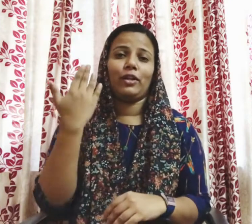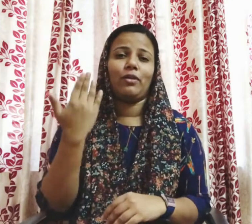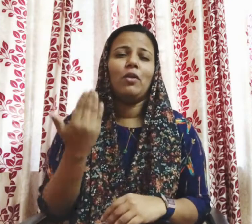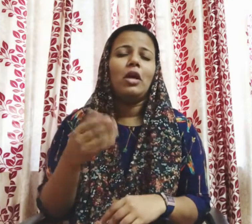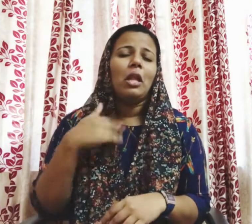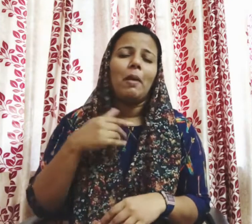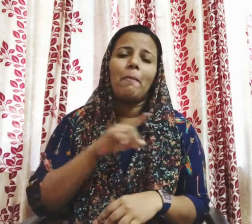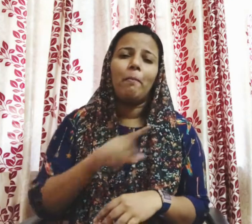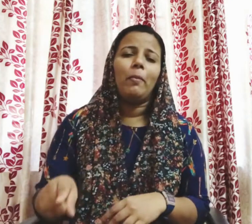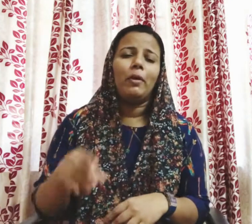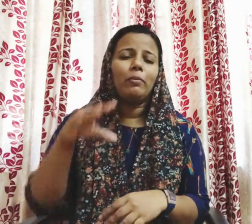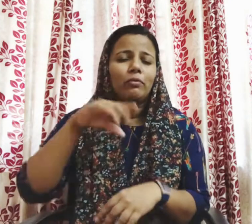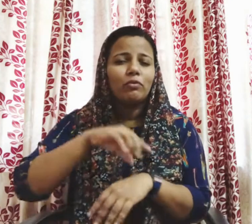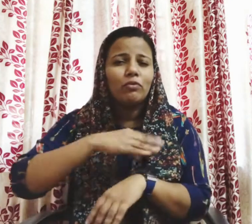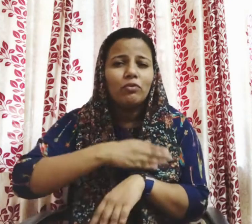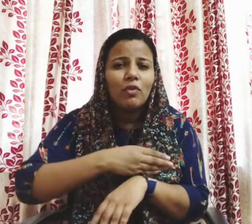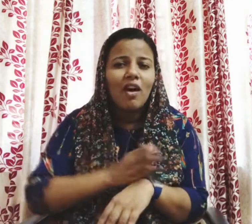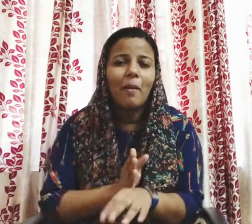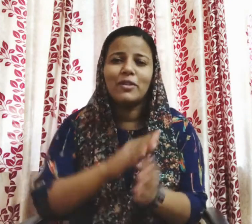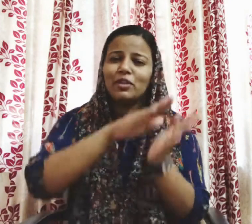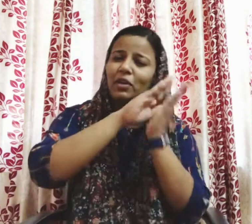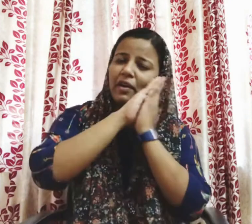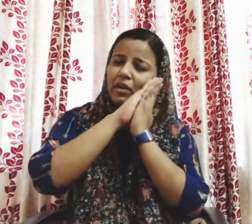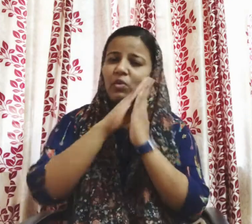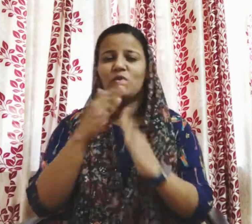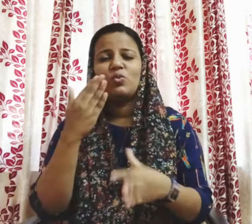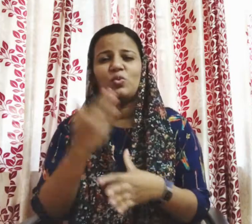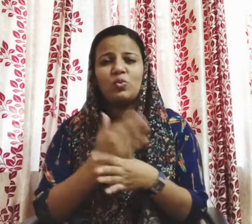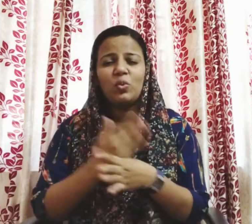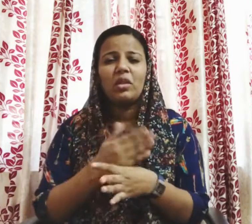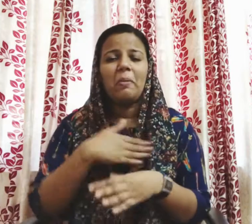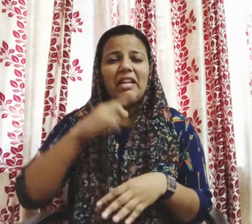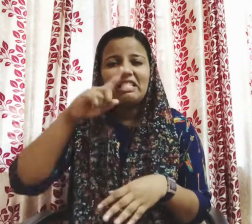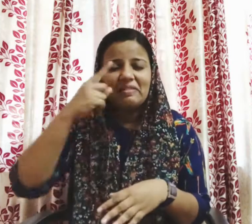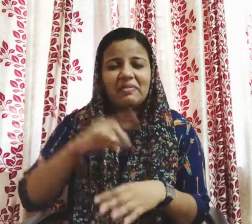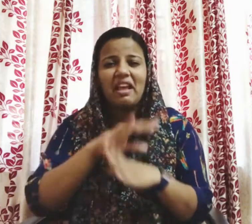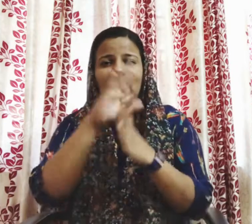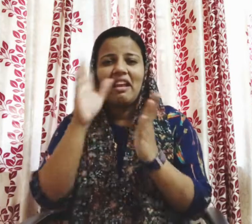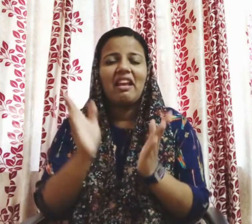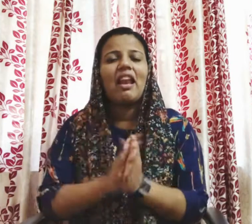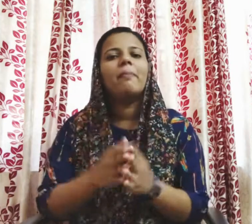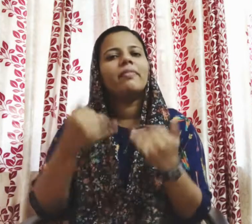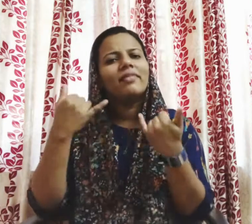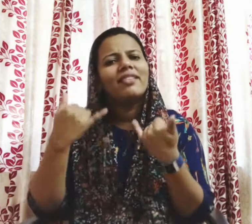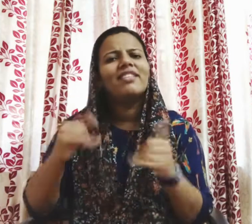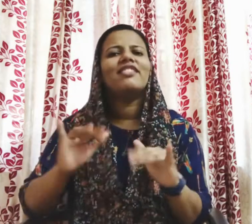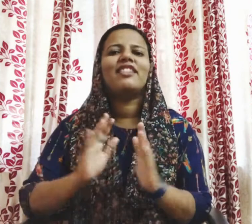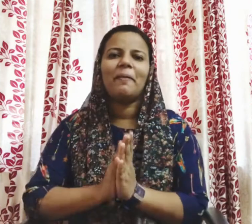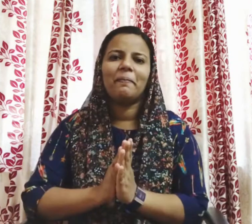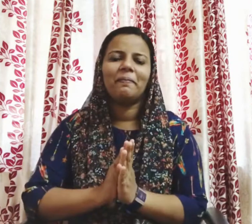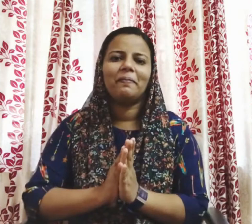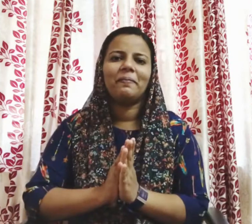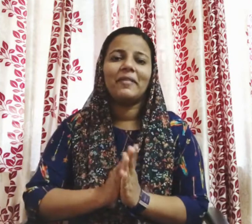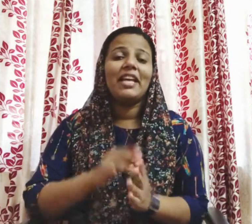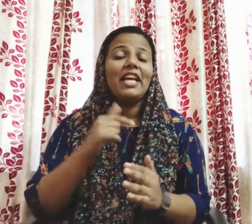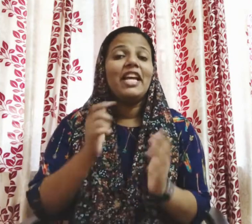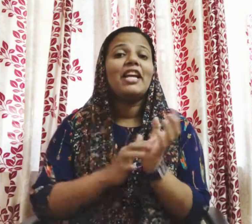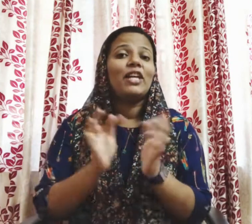എഴുന്നേൽക്കുന്നതും നന്നാ താമസിച്ച് കിടപ്പാൻ പോകുന്നതും കഠിന പ്രയത്നം ചെയ്ത് ഉപജീവിക്കുന്നതും വ്യർത്ഥമത്രേ.